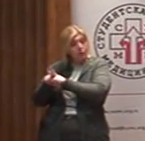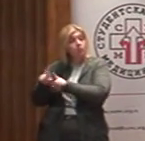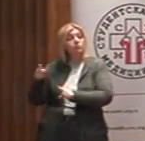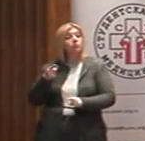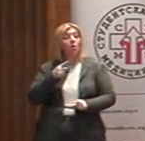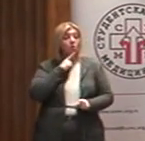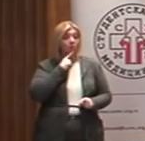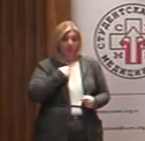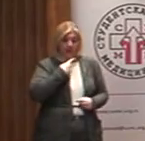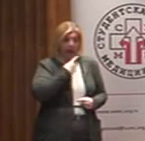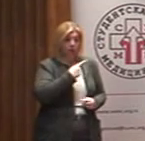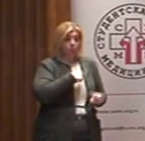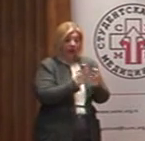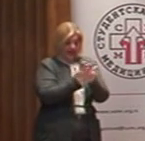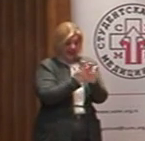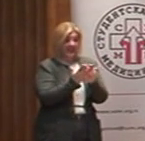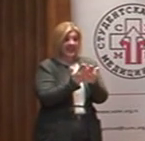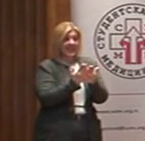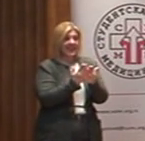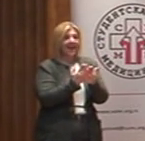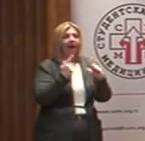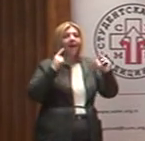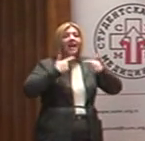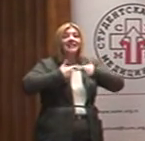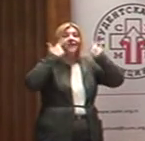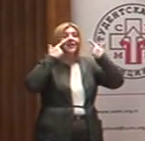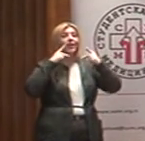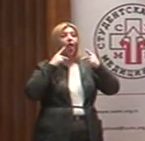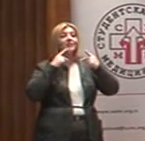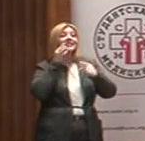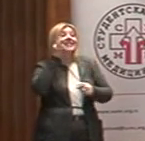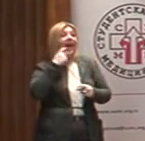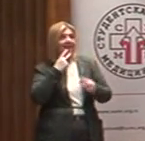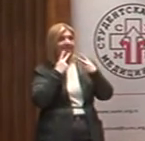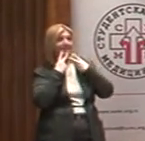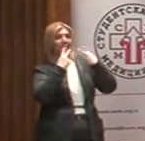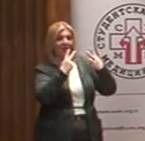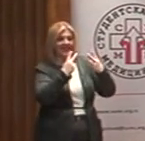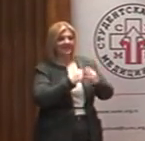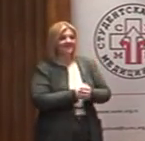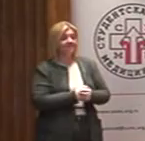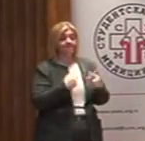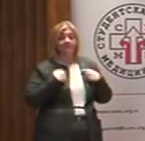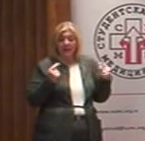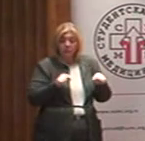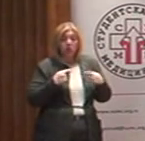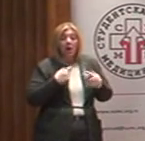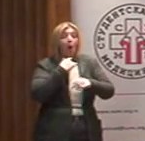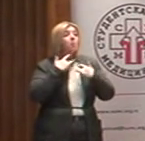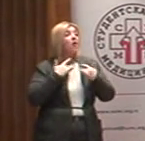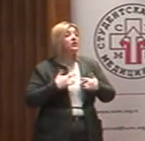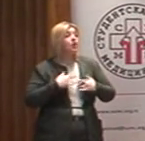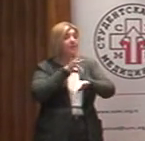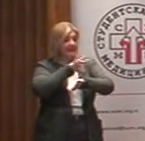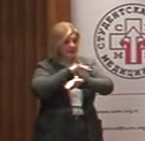izuzetno angažovao da ova knjiga gleda svetlost dana i da projekat uspe. Ja sam ovde kao profesor medicinskog